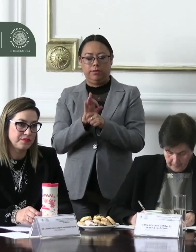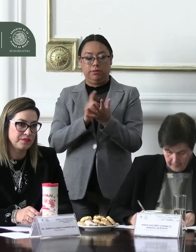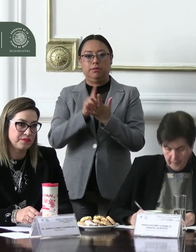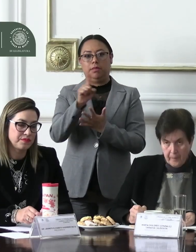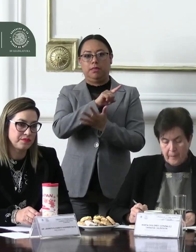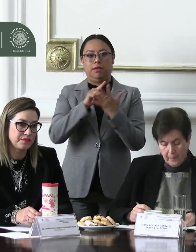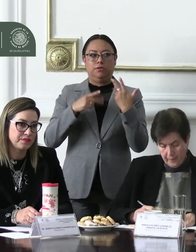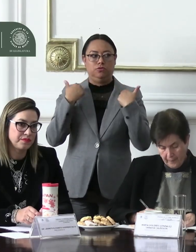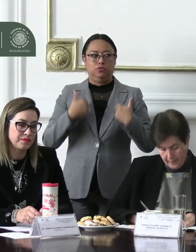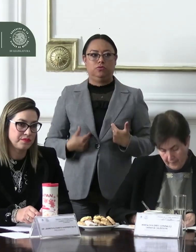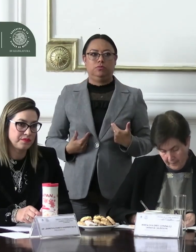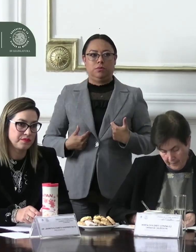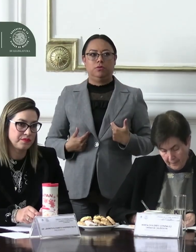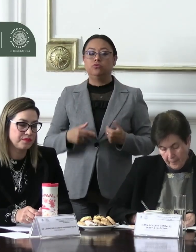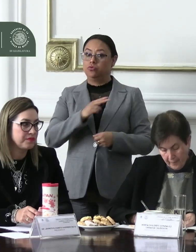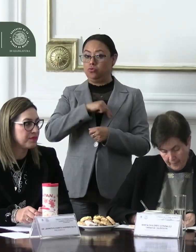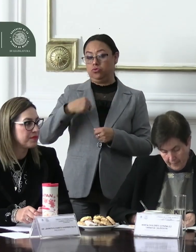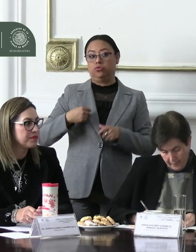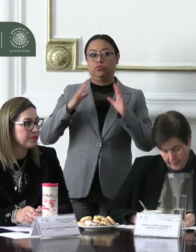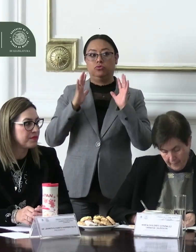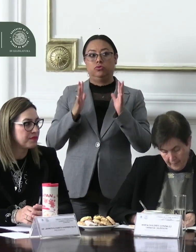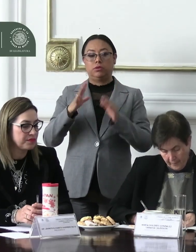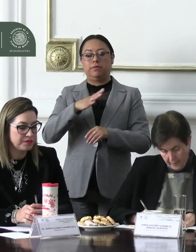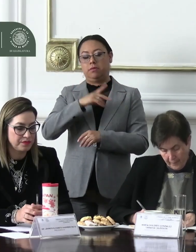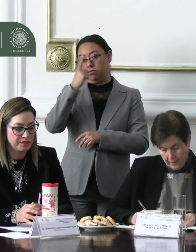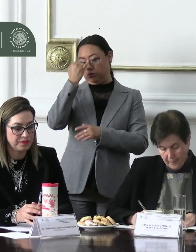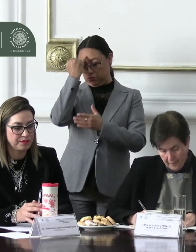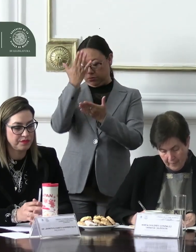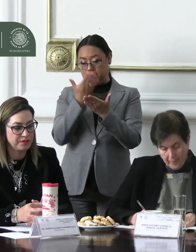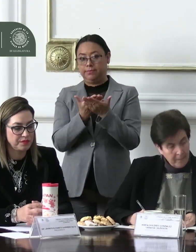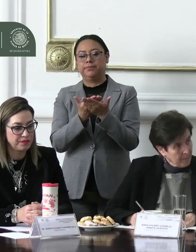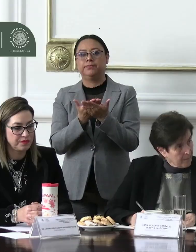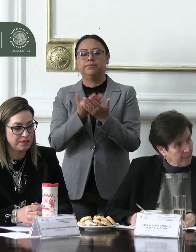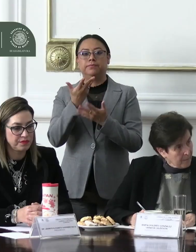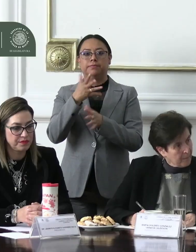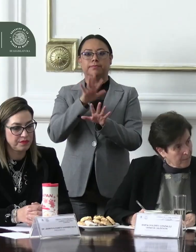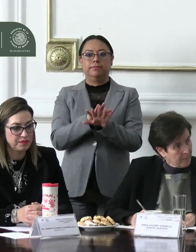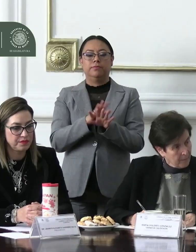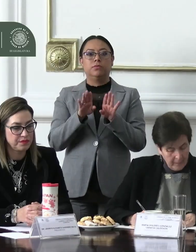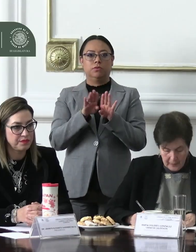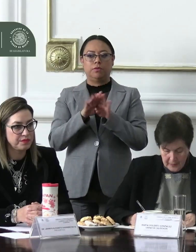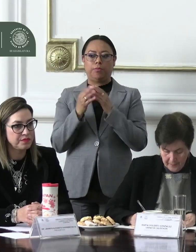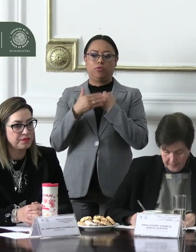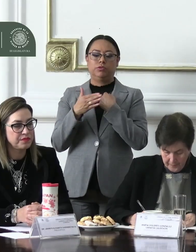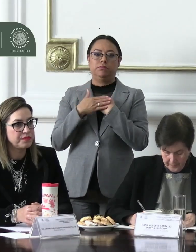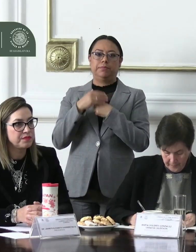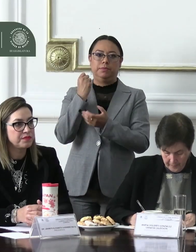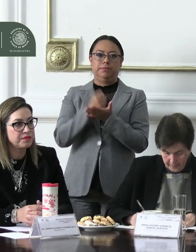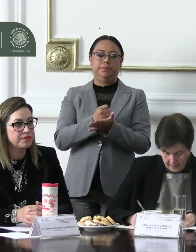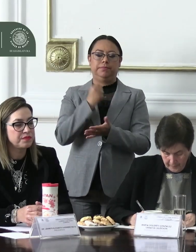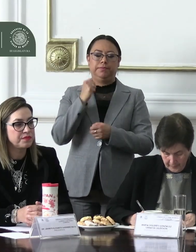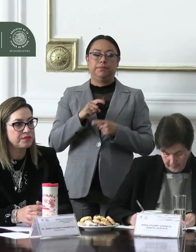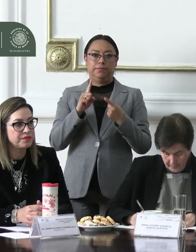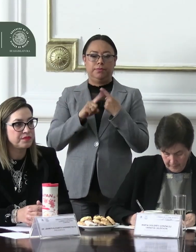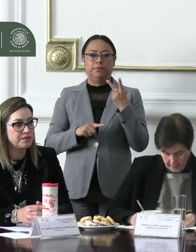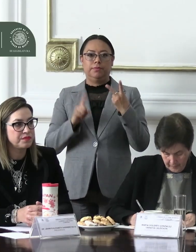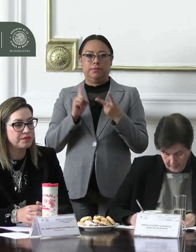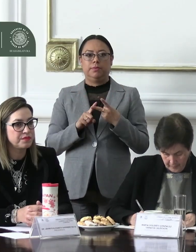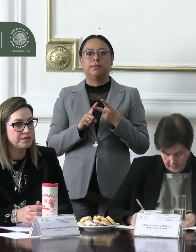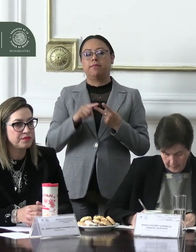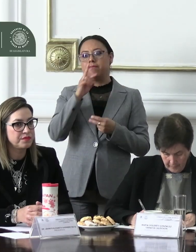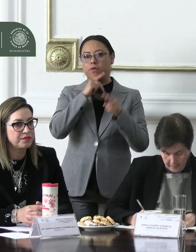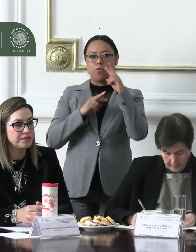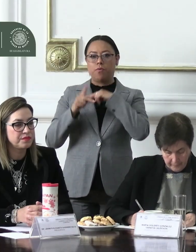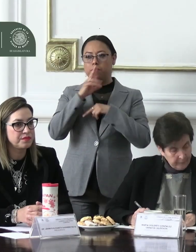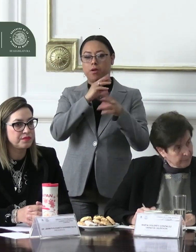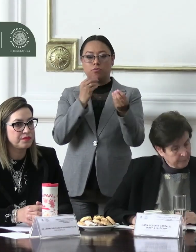que también ya tenemos una iniciativa que está ahí pendiente también por aprobar. En segundo lugar, preocupa